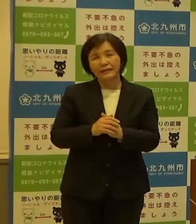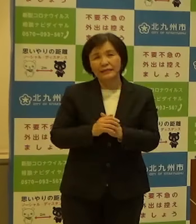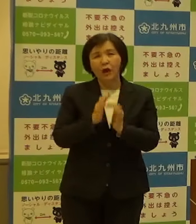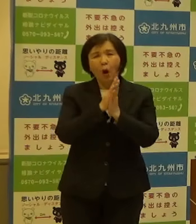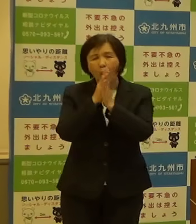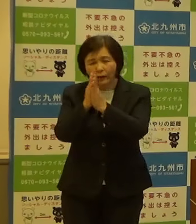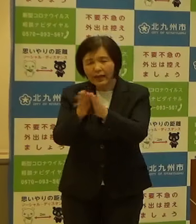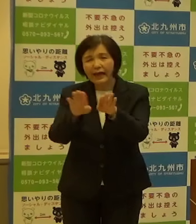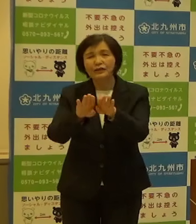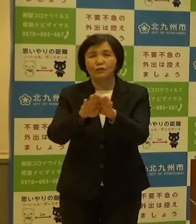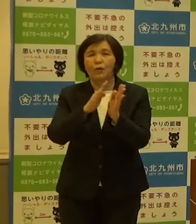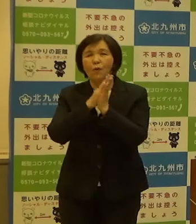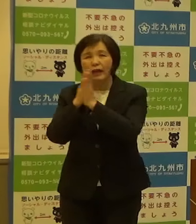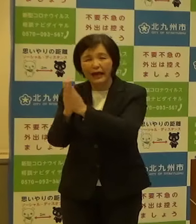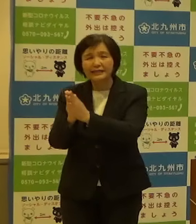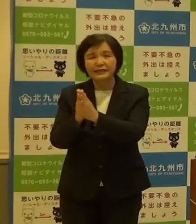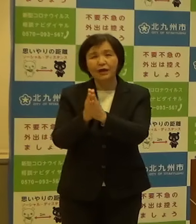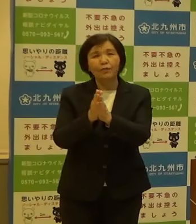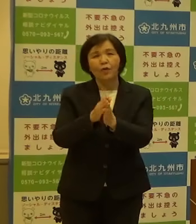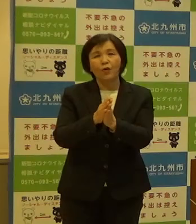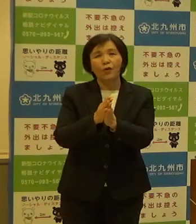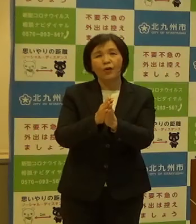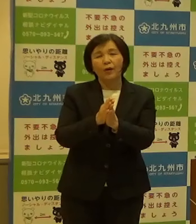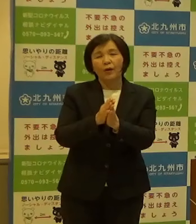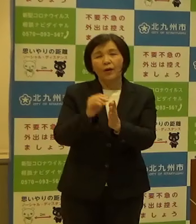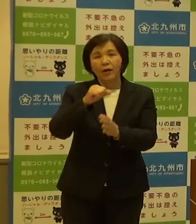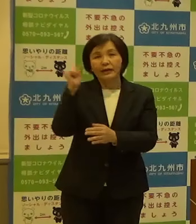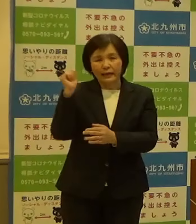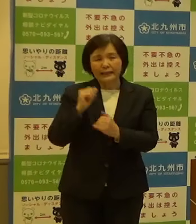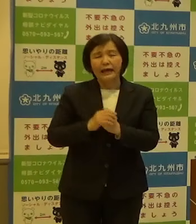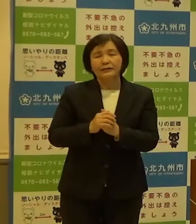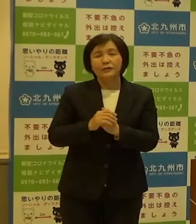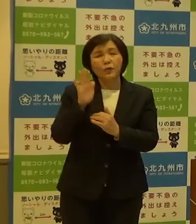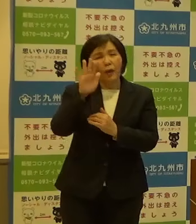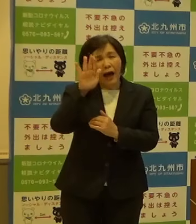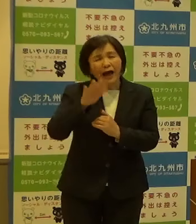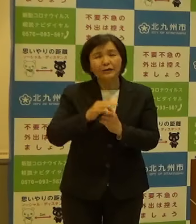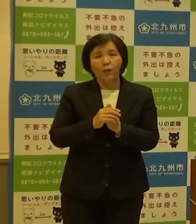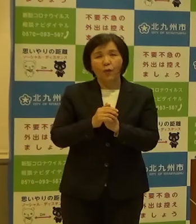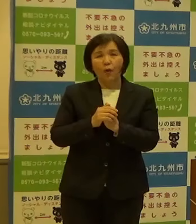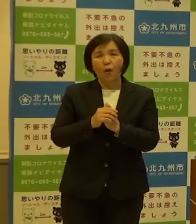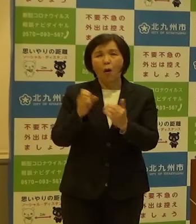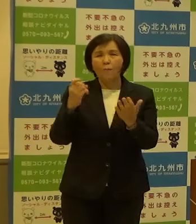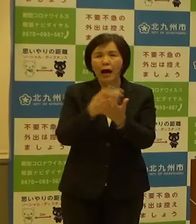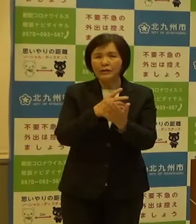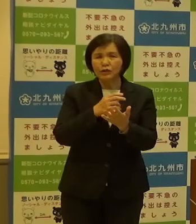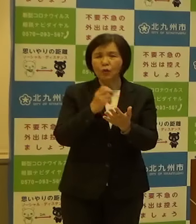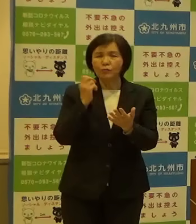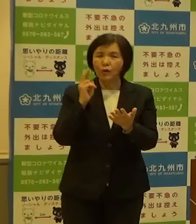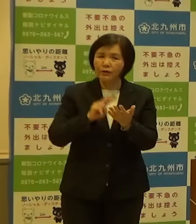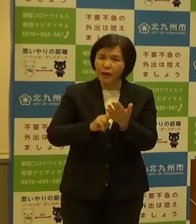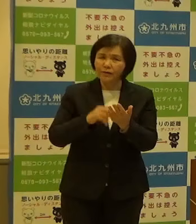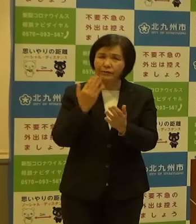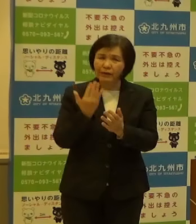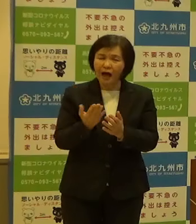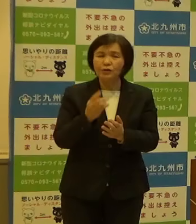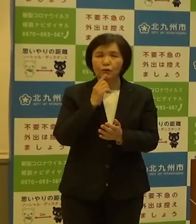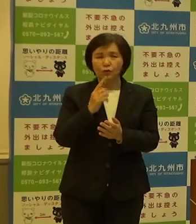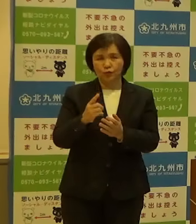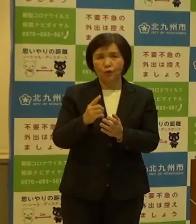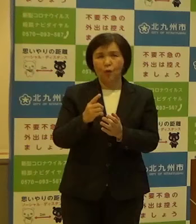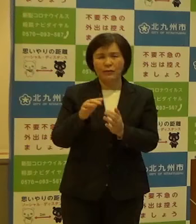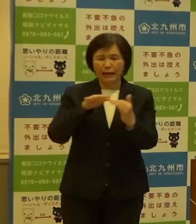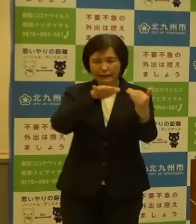た。今度は指示して罰則までという話になっておりますので、メディアの報道もかな